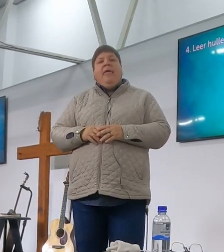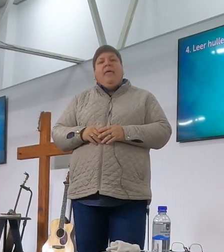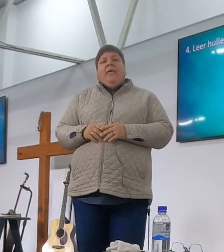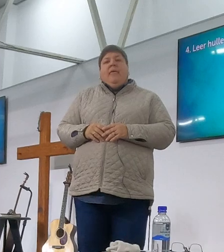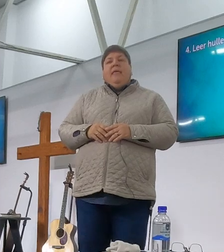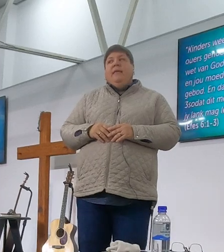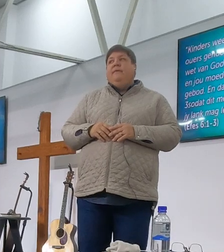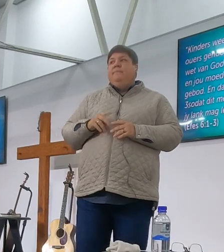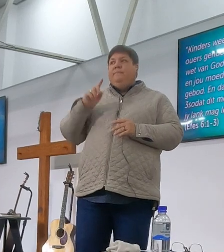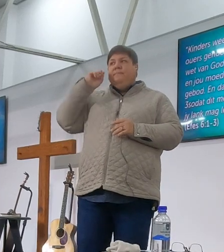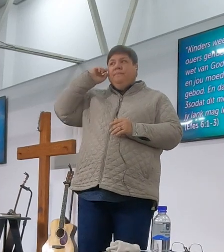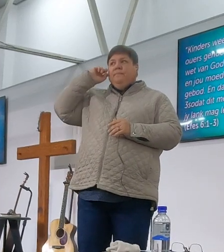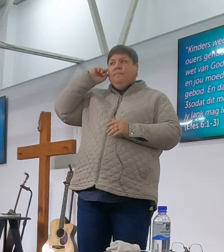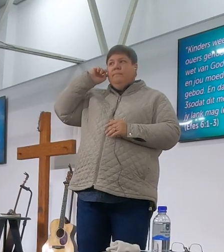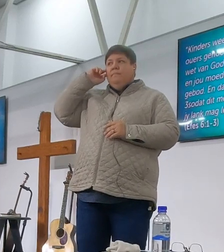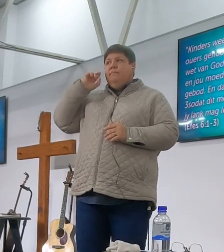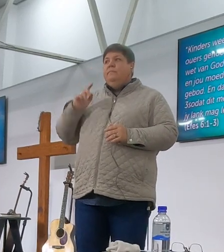verduidelik.